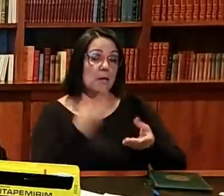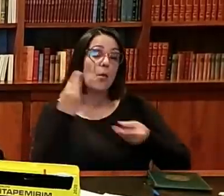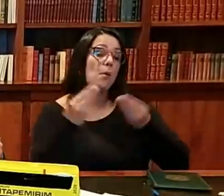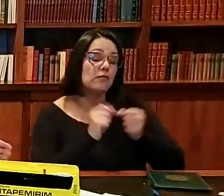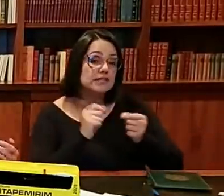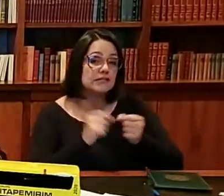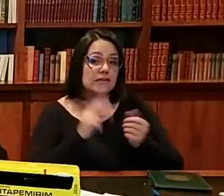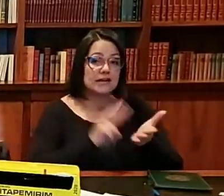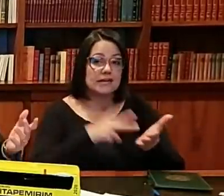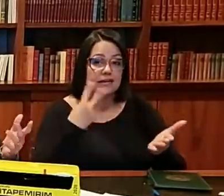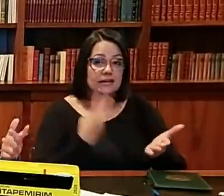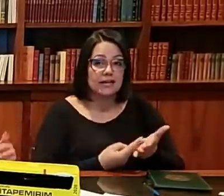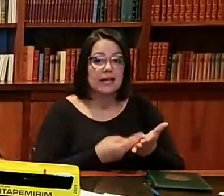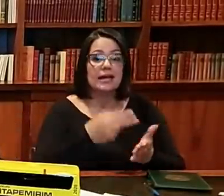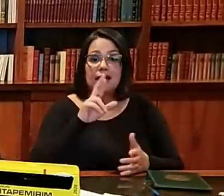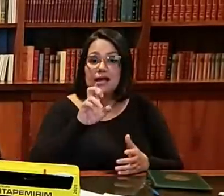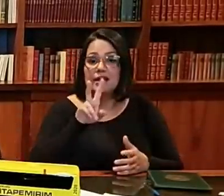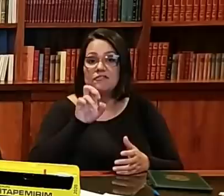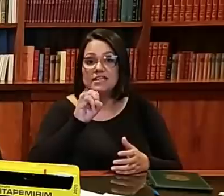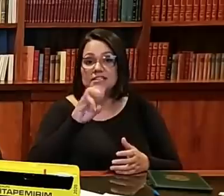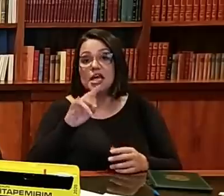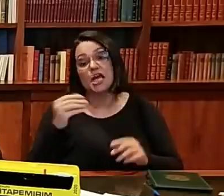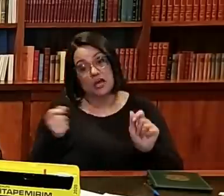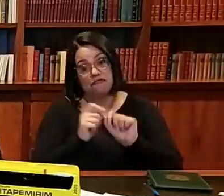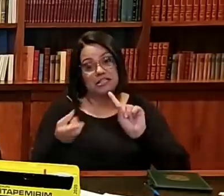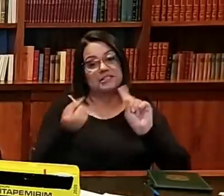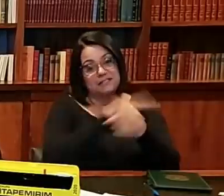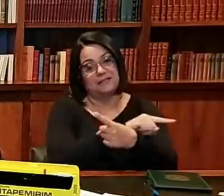você traduz reversibilidade? Conta pra gente aí.